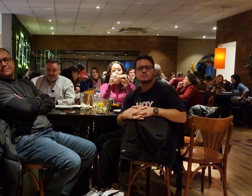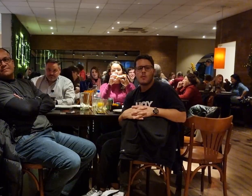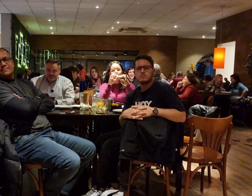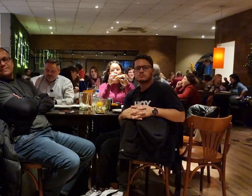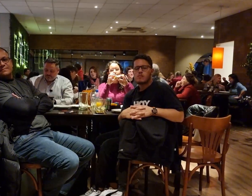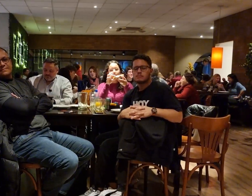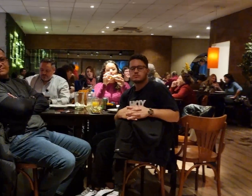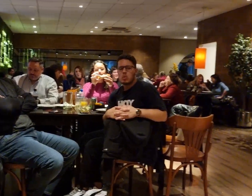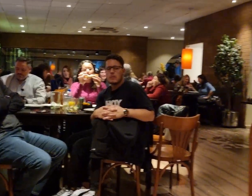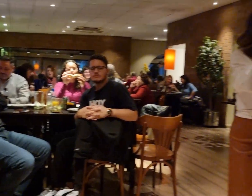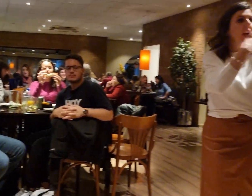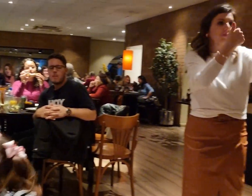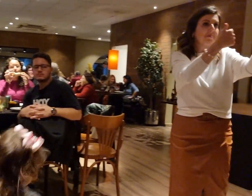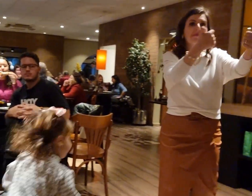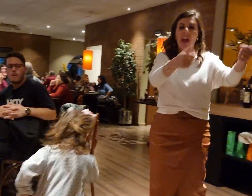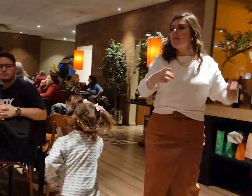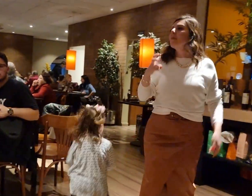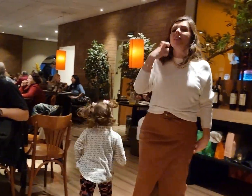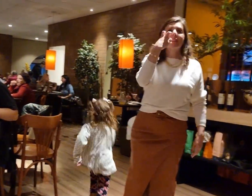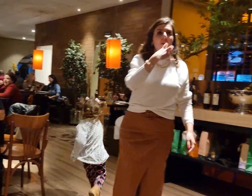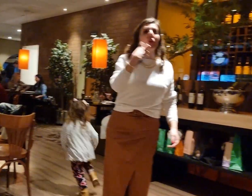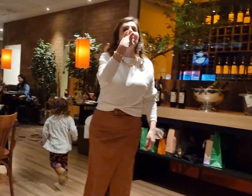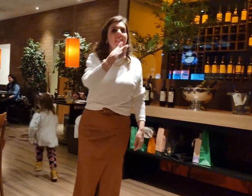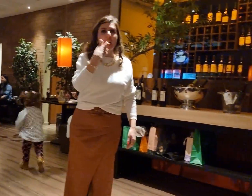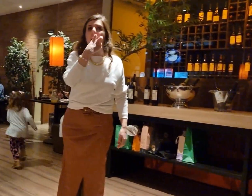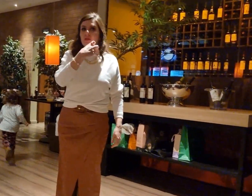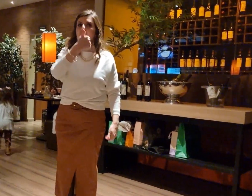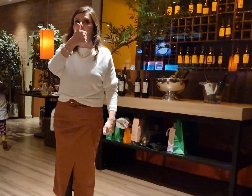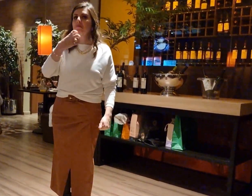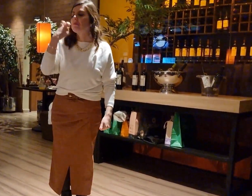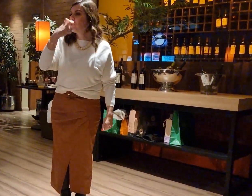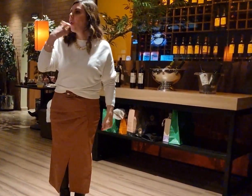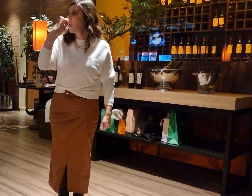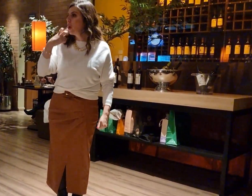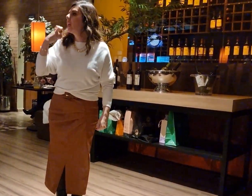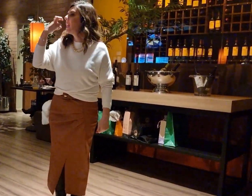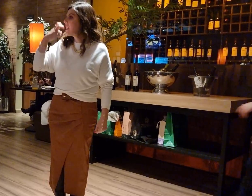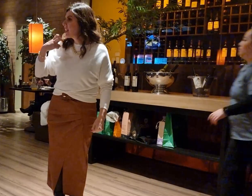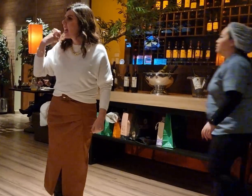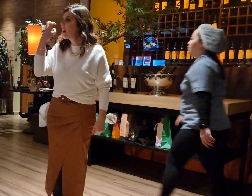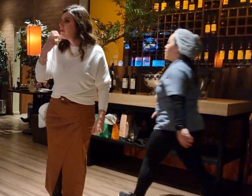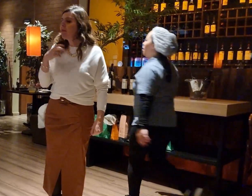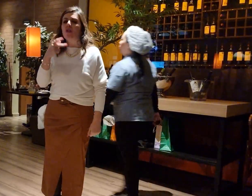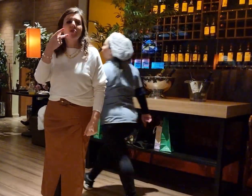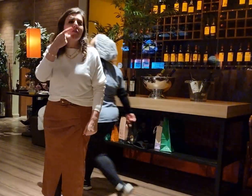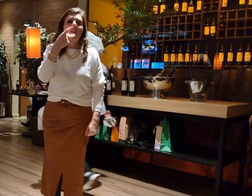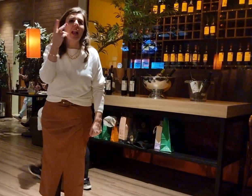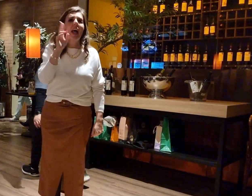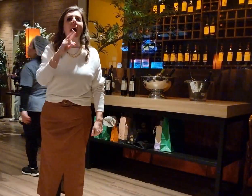Eu cumprimento os surdos. Cada um de vocês cumprimentar os surdos. Medo, vergonha? Eu no final, não preciso.